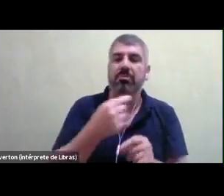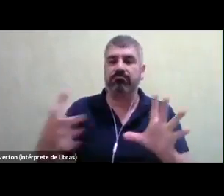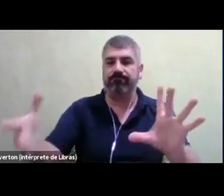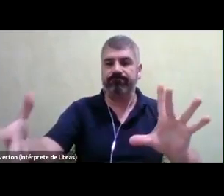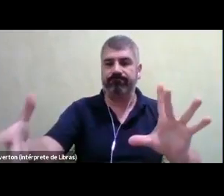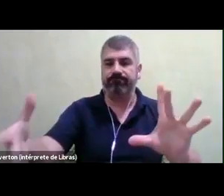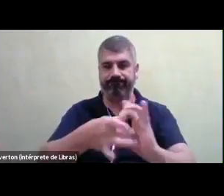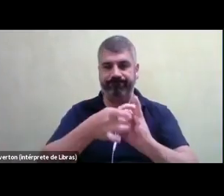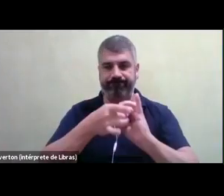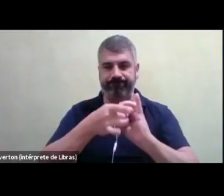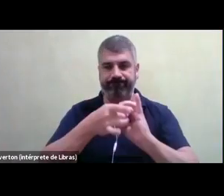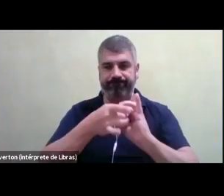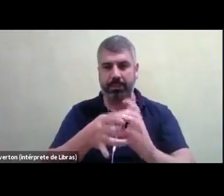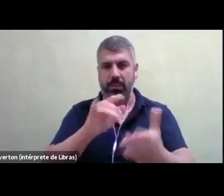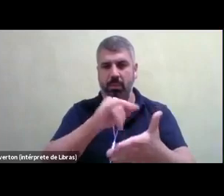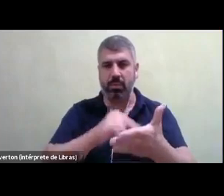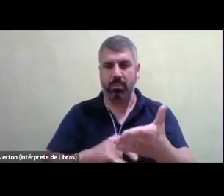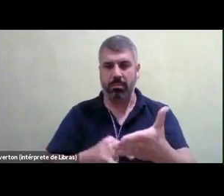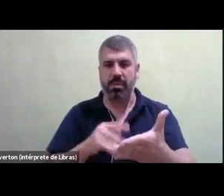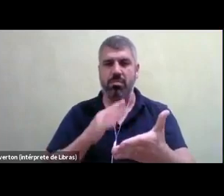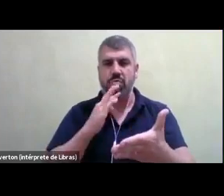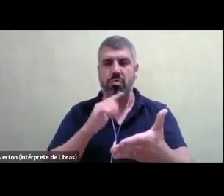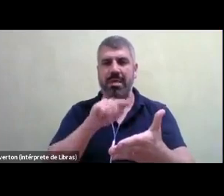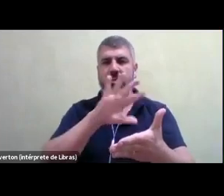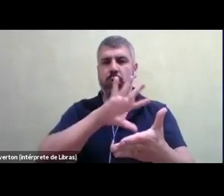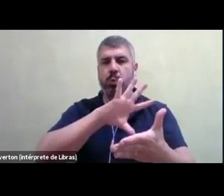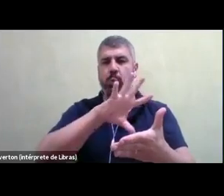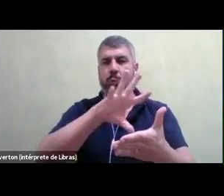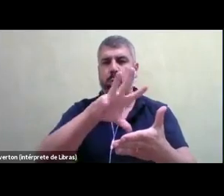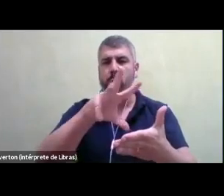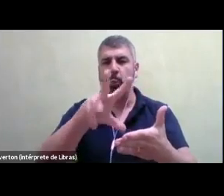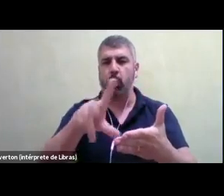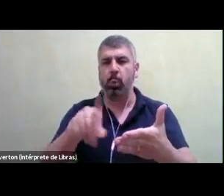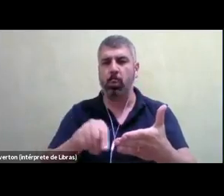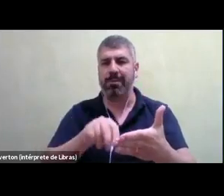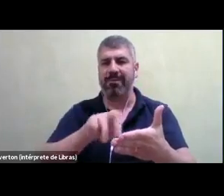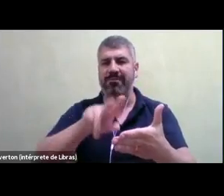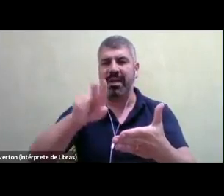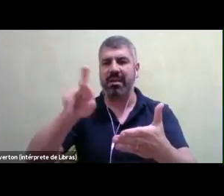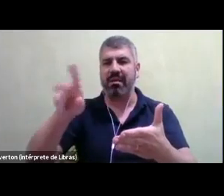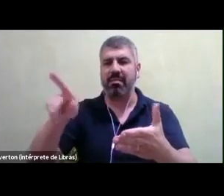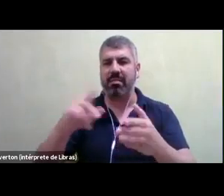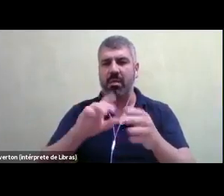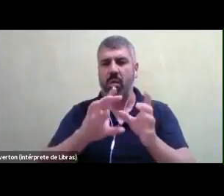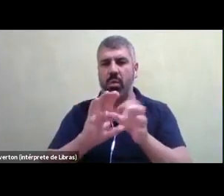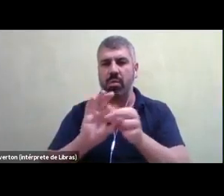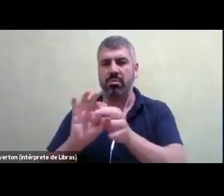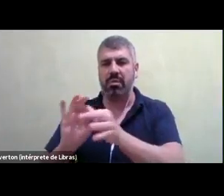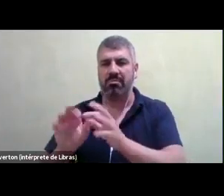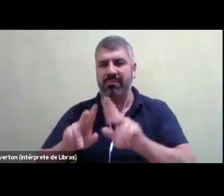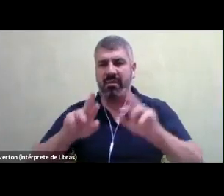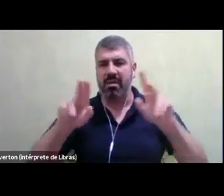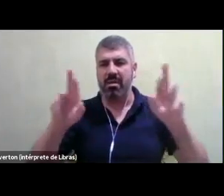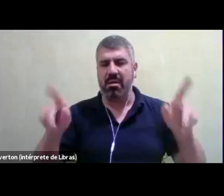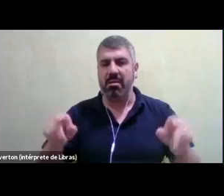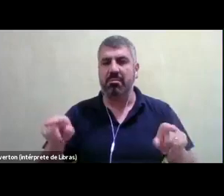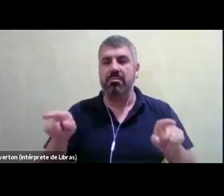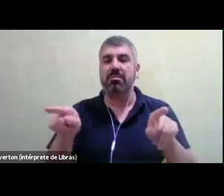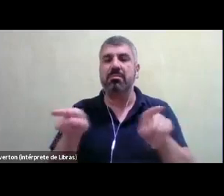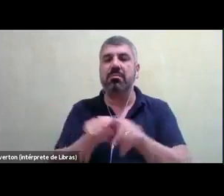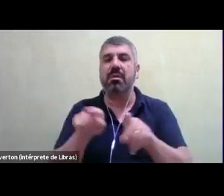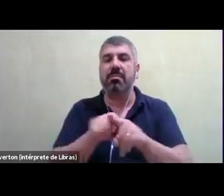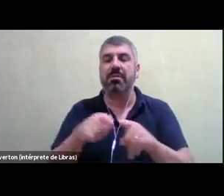forma geral, reconhece, né, esses diferentes contextos e pensa formatos